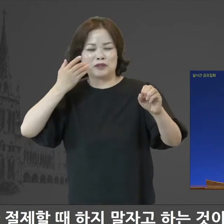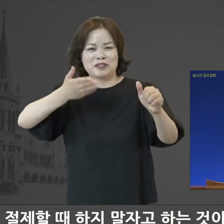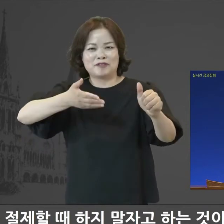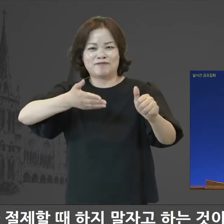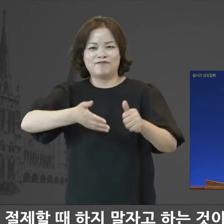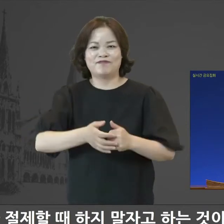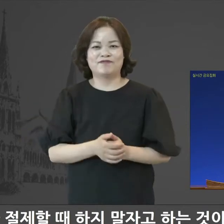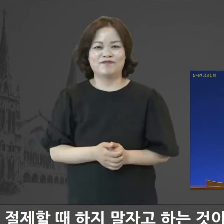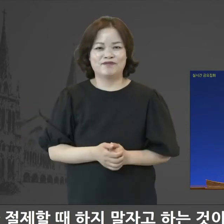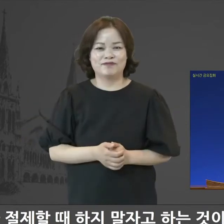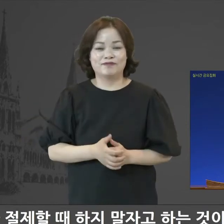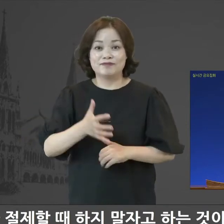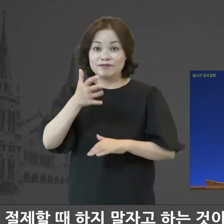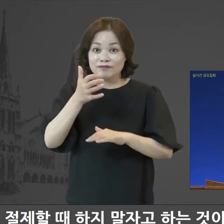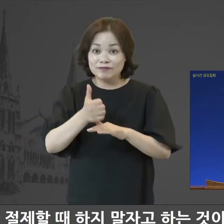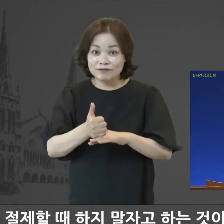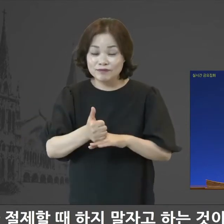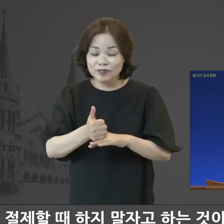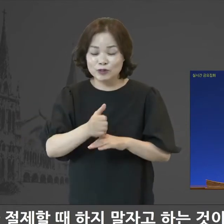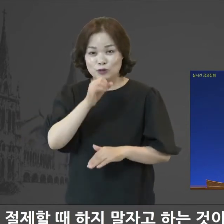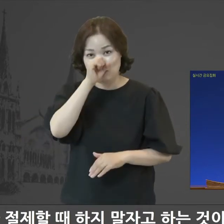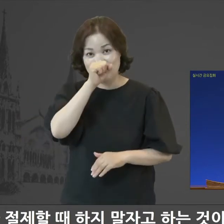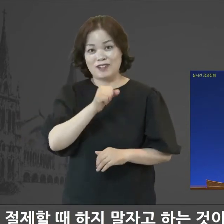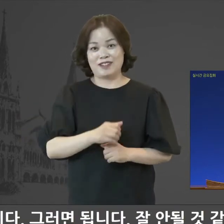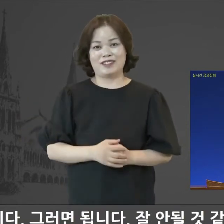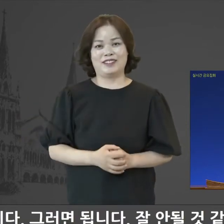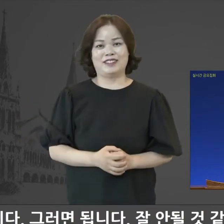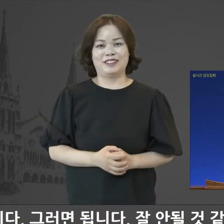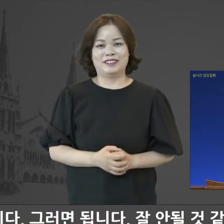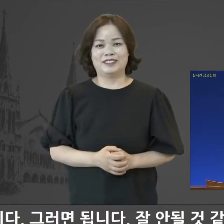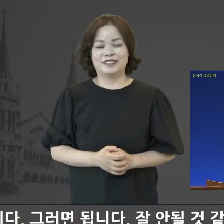바랍니다. 결과가 의외로 잘 나타날 수 있습니다.